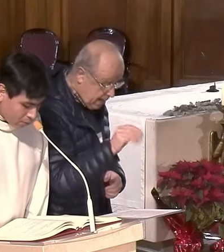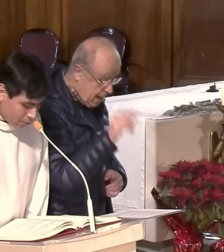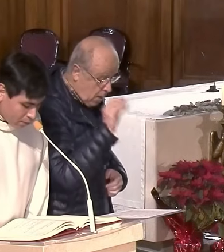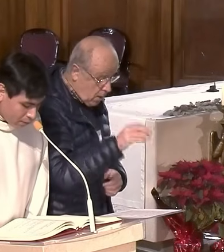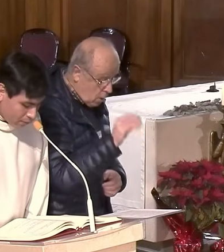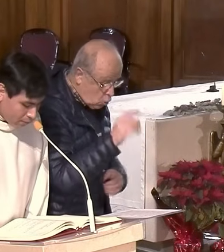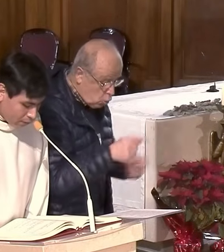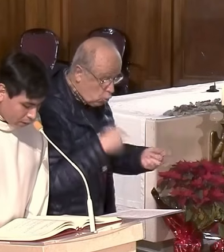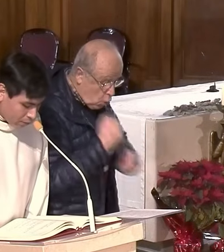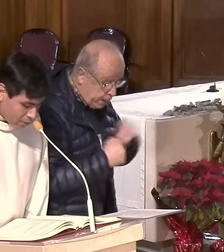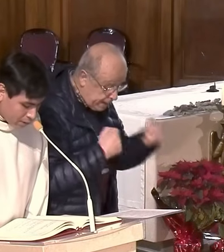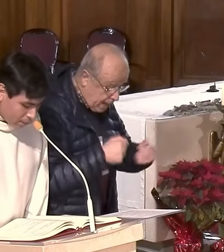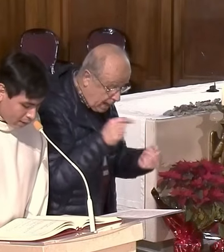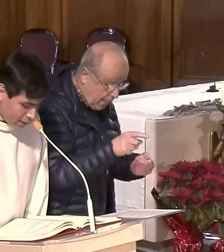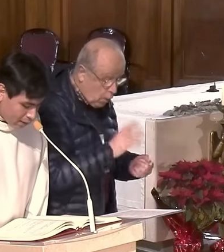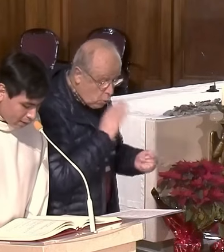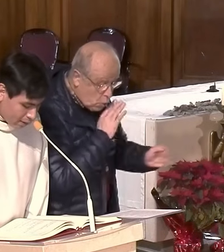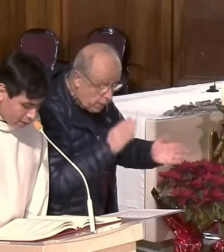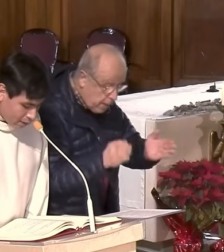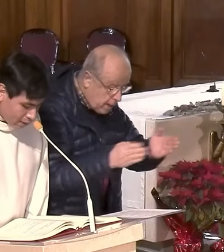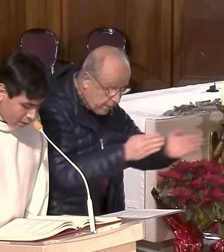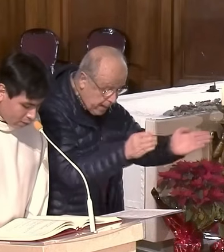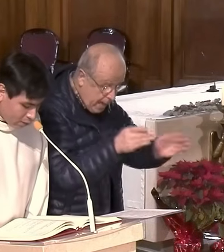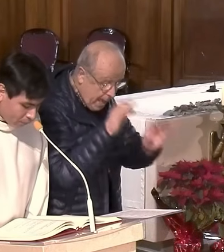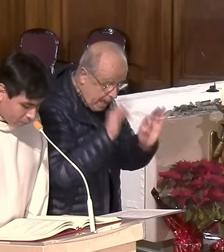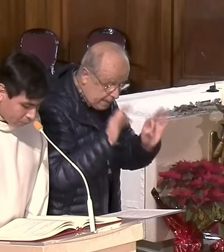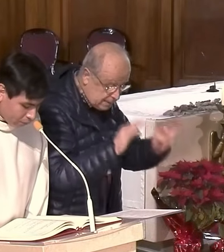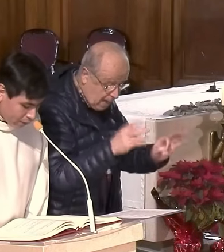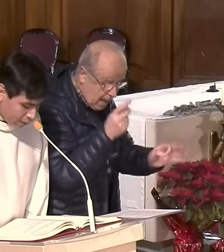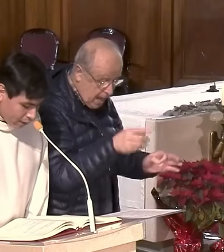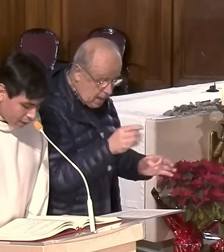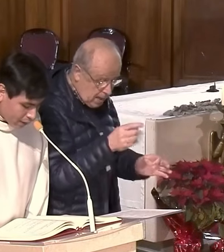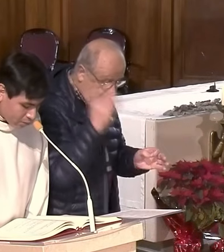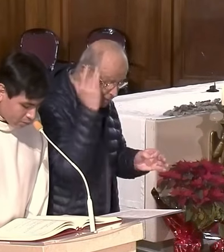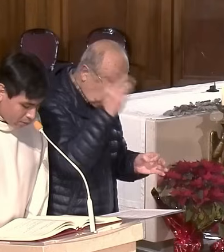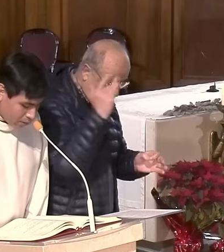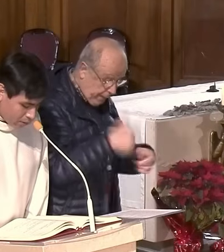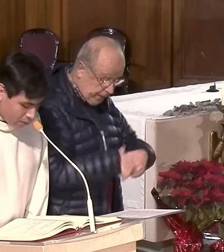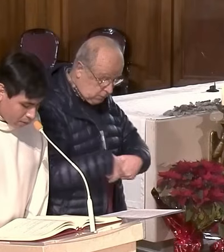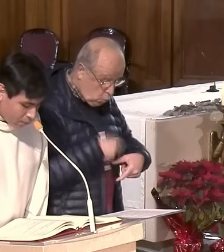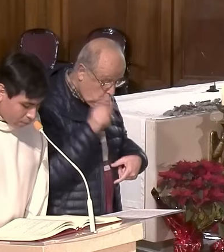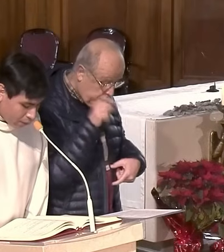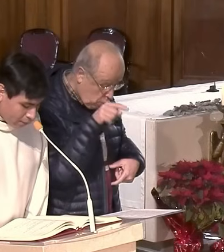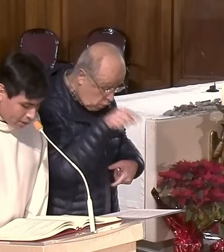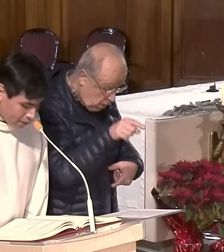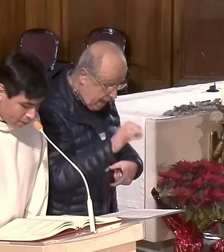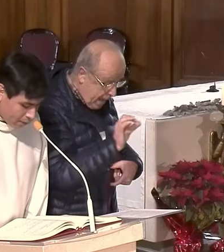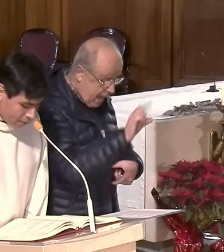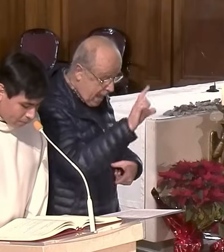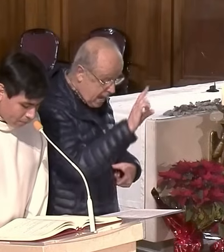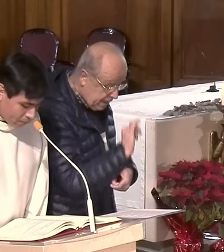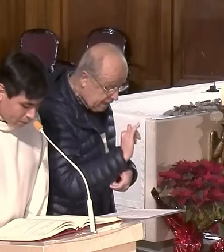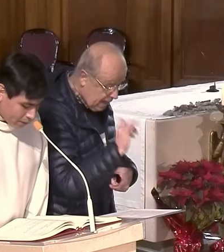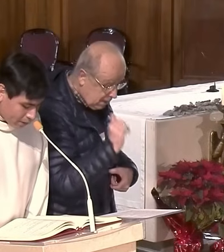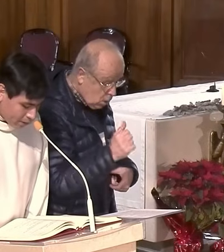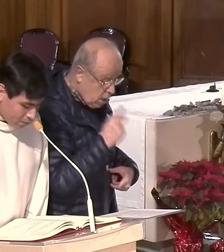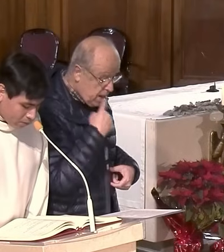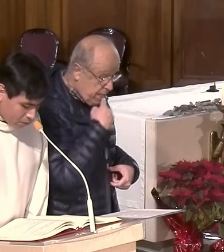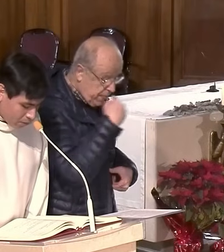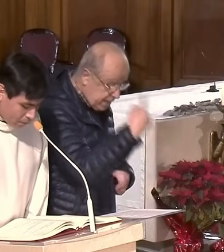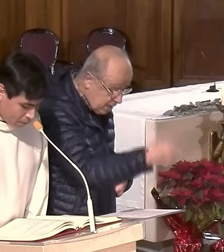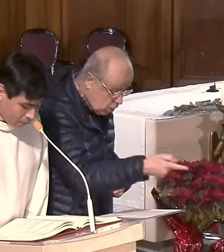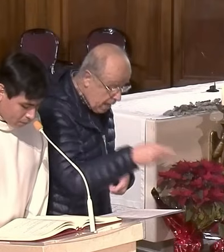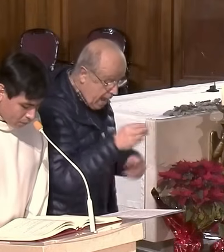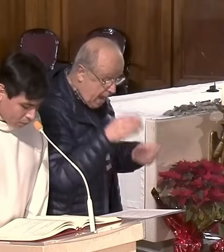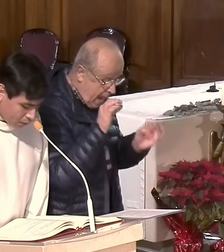levantó Samuel, fue a donde estaba Eli y dijo: aquí estoy. ¿Por qué me has llamado?